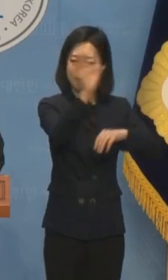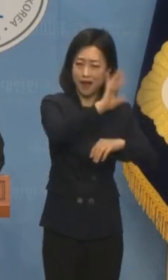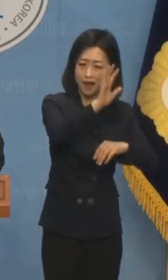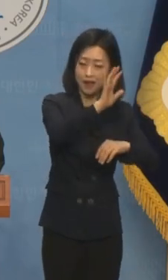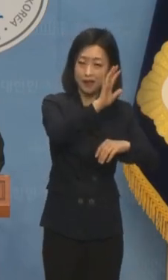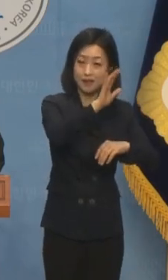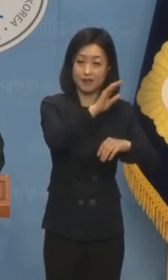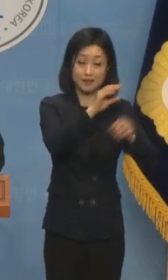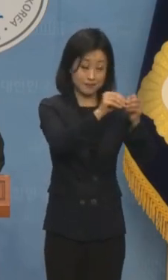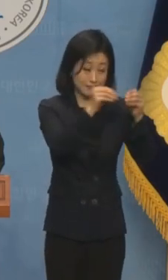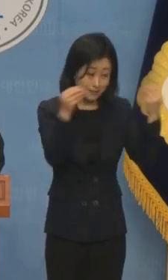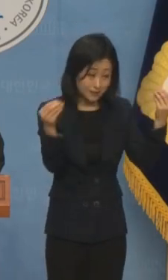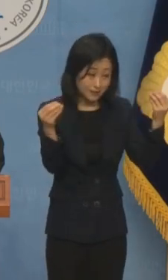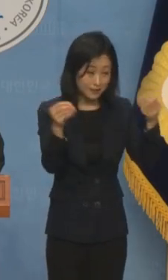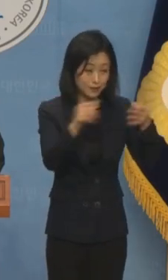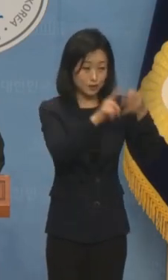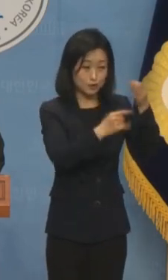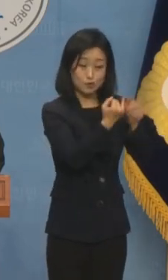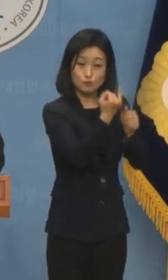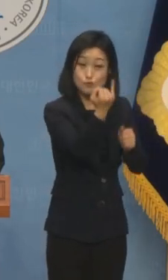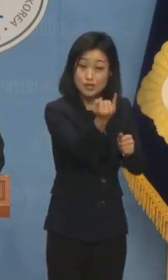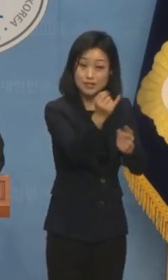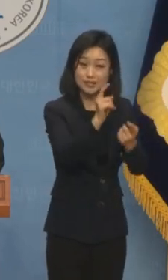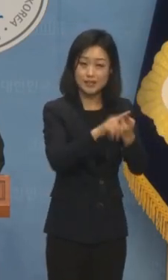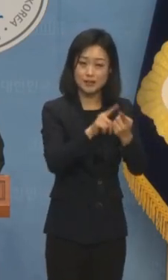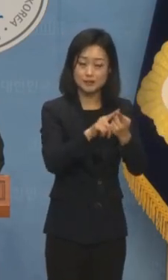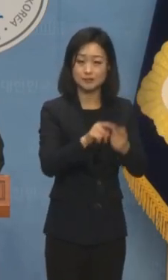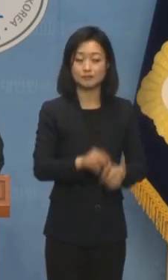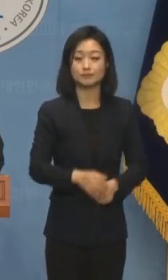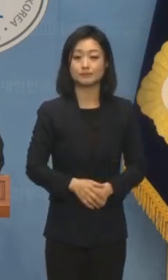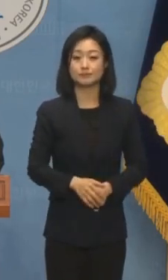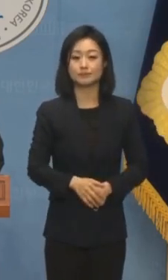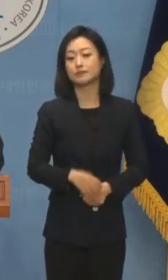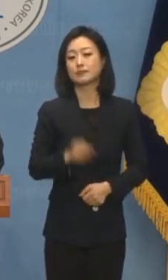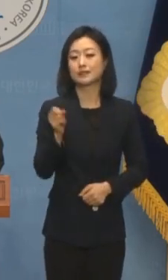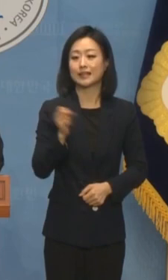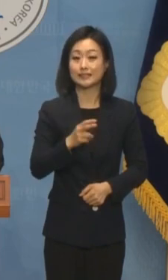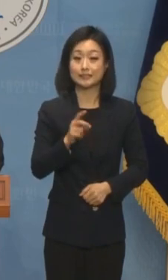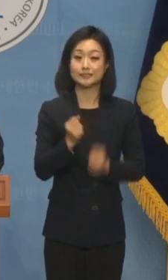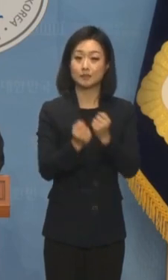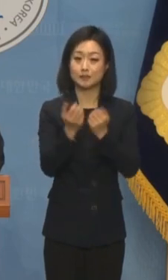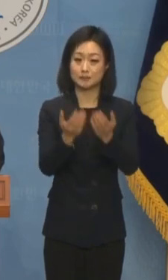의혹에 대해선 입도 열지 못하게 다시 하겠습니다.